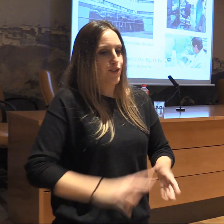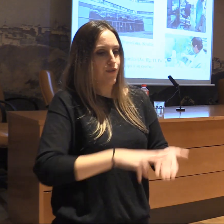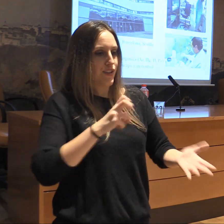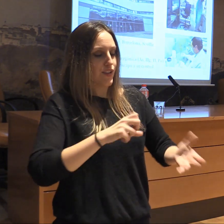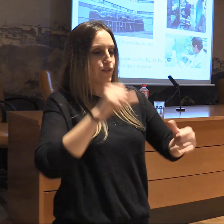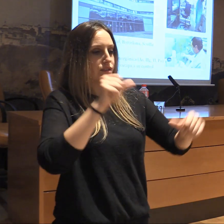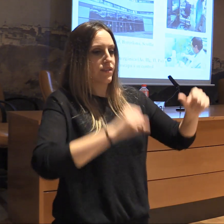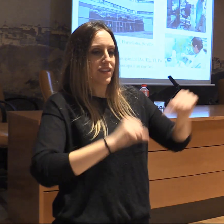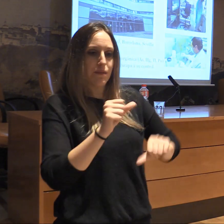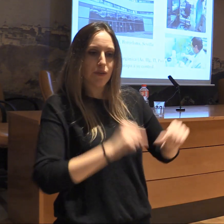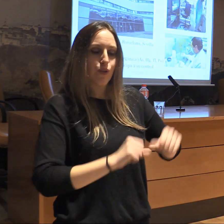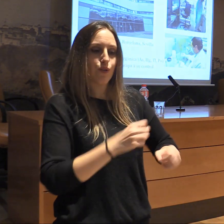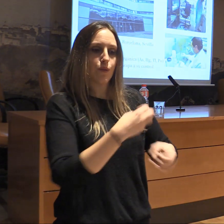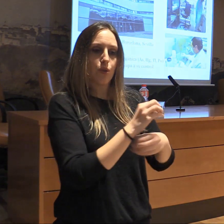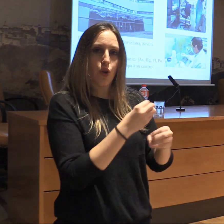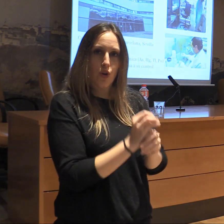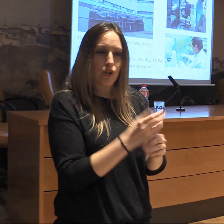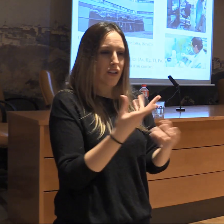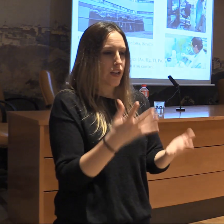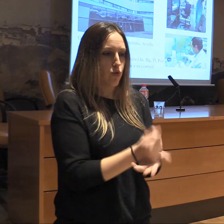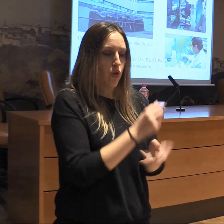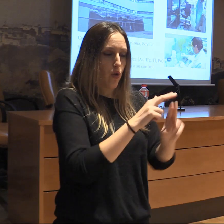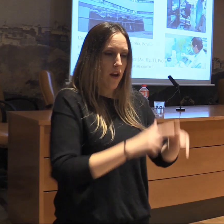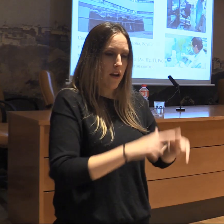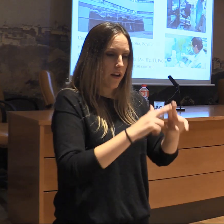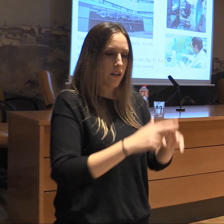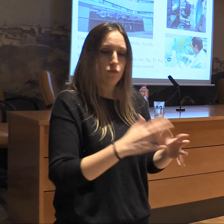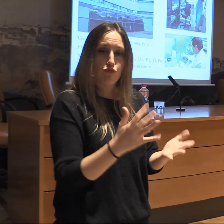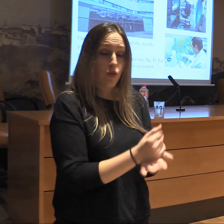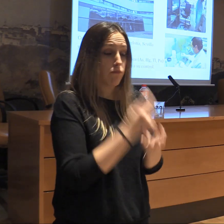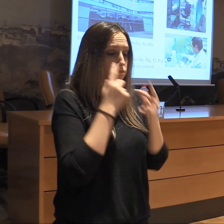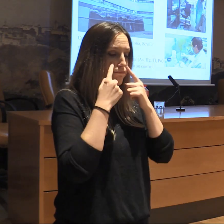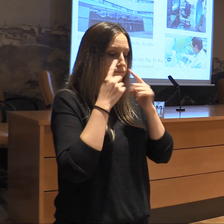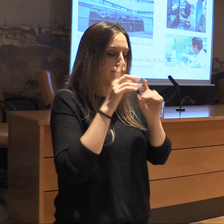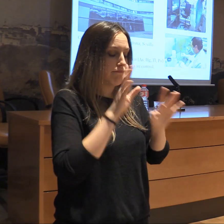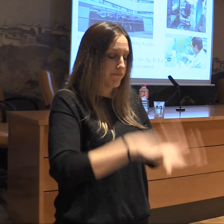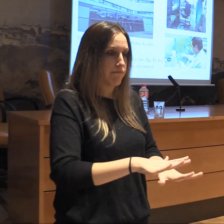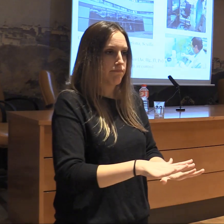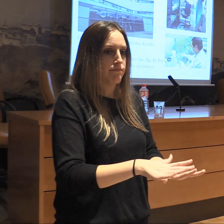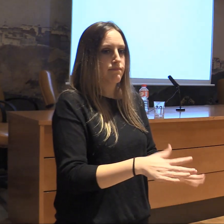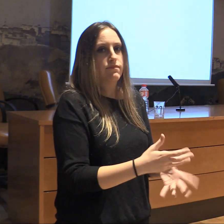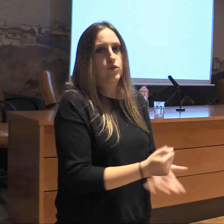químicos, biólogos, que analizan todo lo que rodea